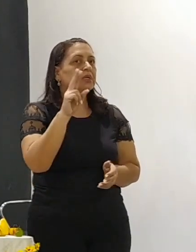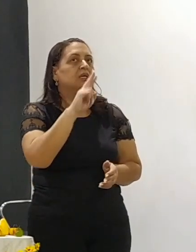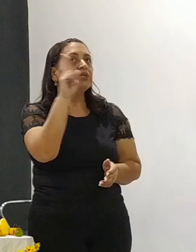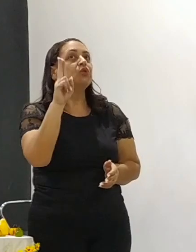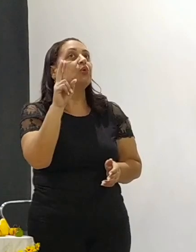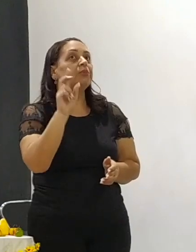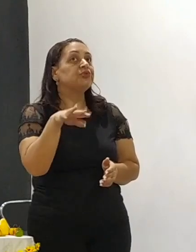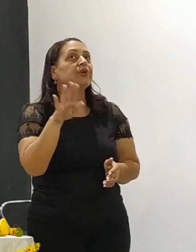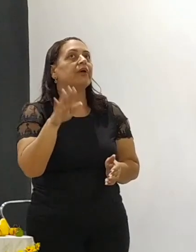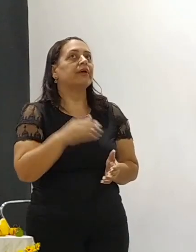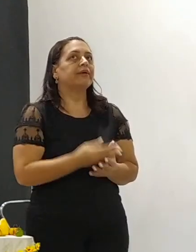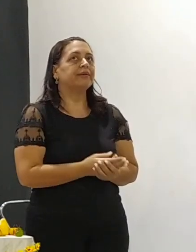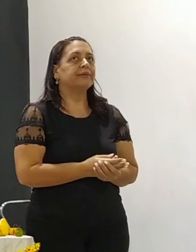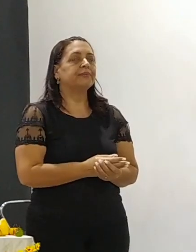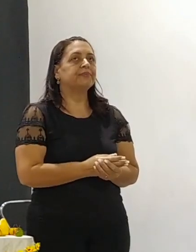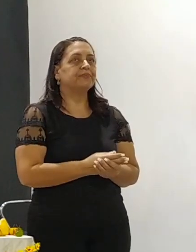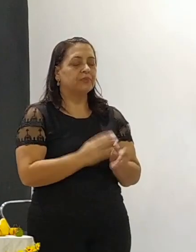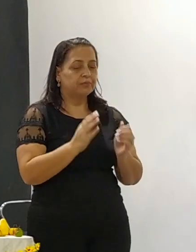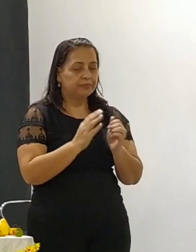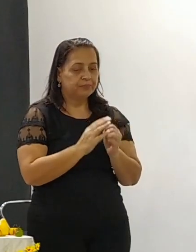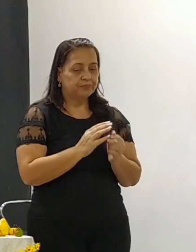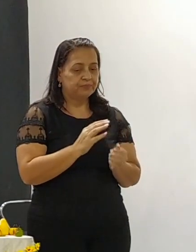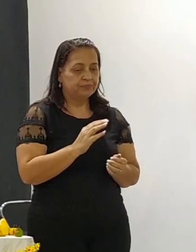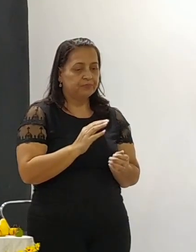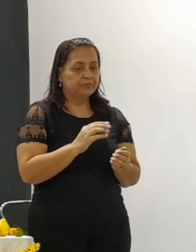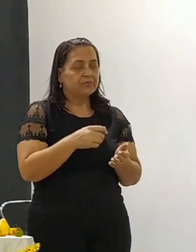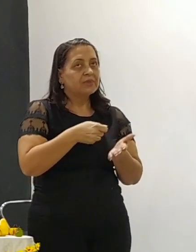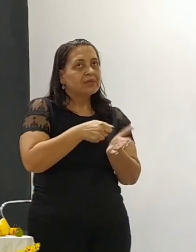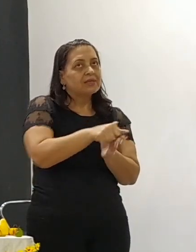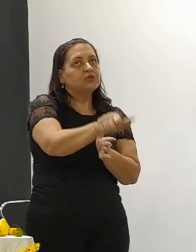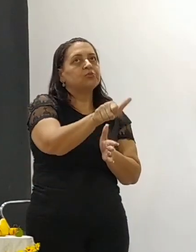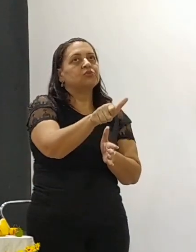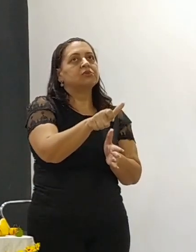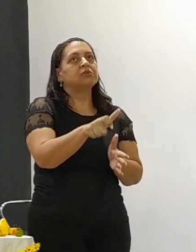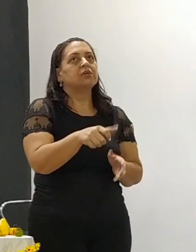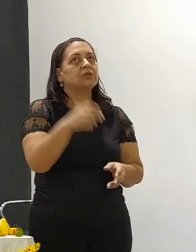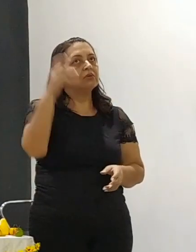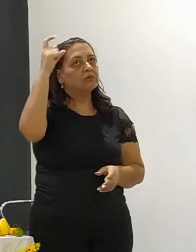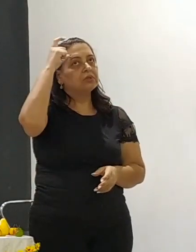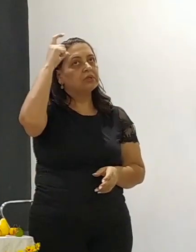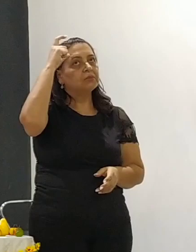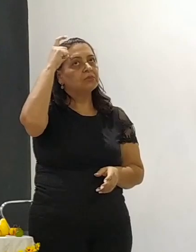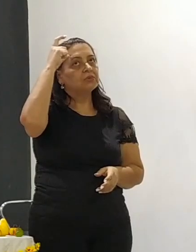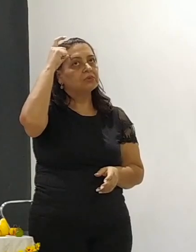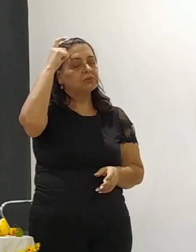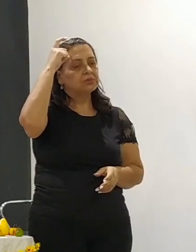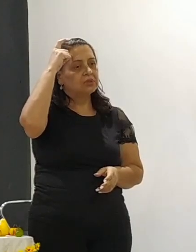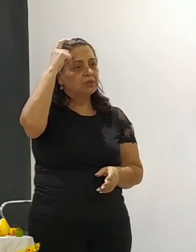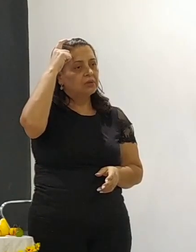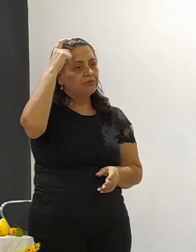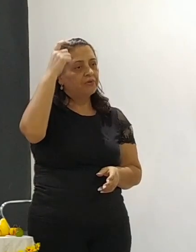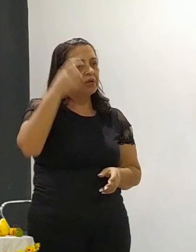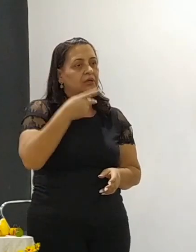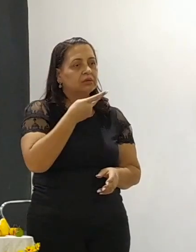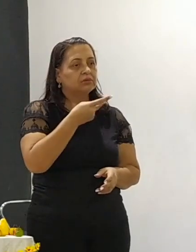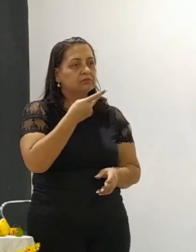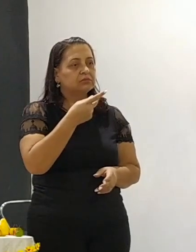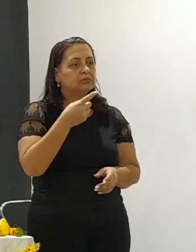em nome de Jesus. Em meu nome expulsarão demônios, falarão novas